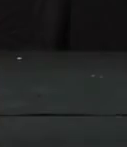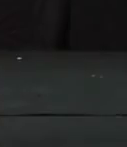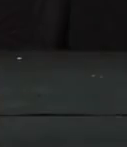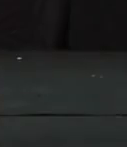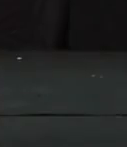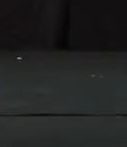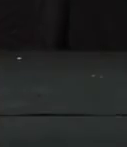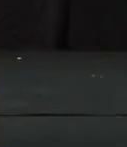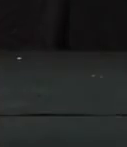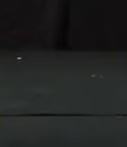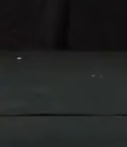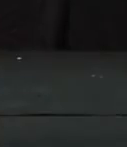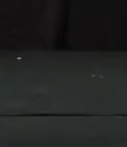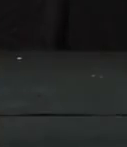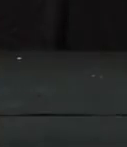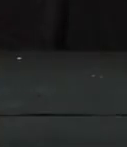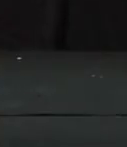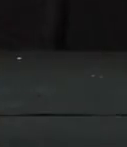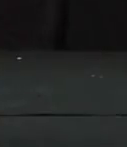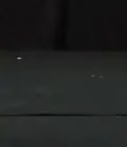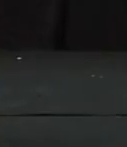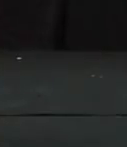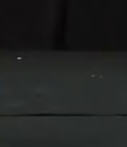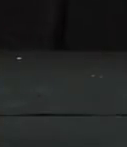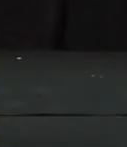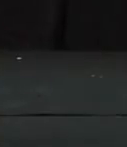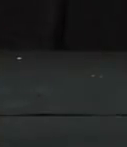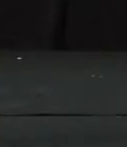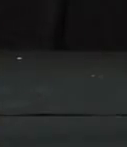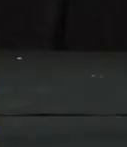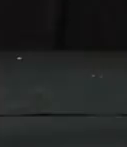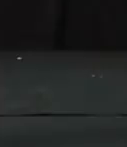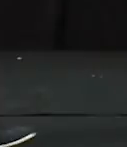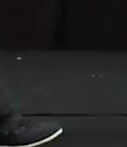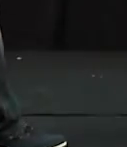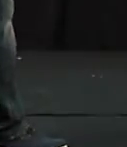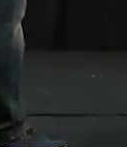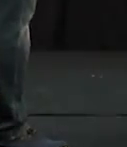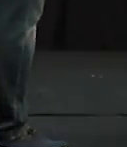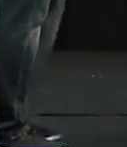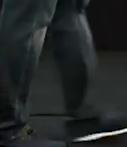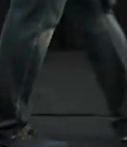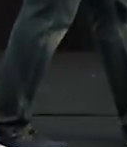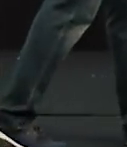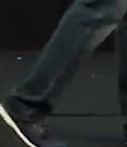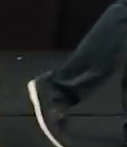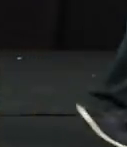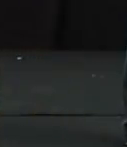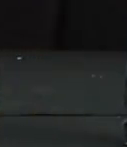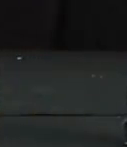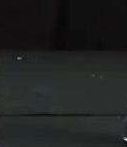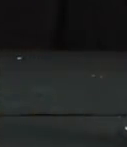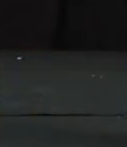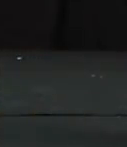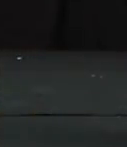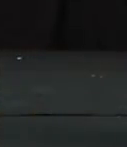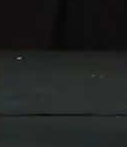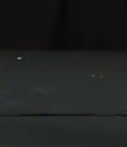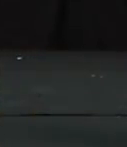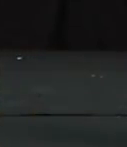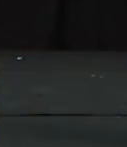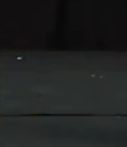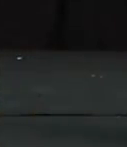Xiaoping, governante da China, pedindo que a China seguisse o modelo de Mikhail Gorbachev, que seria a